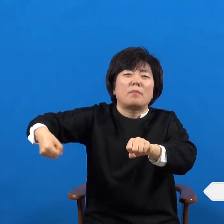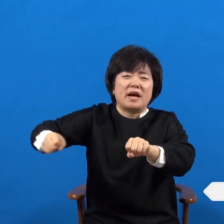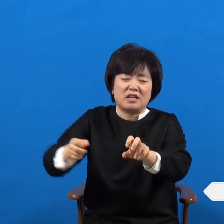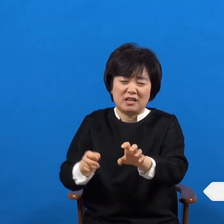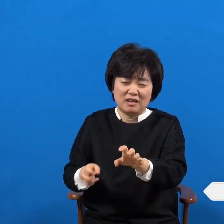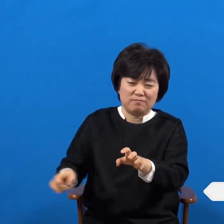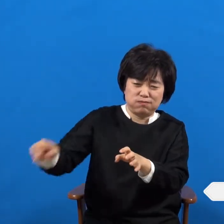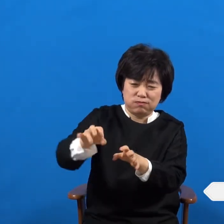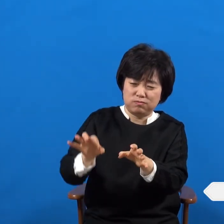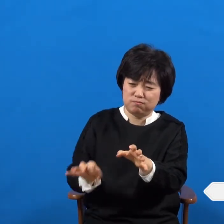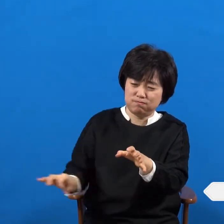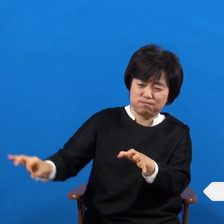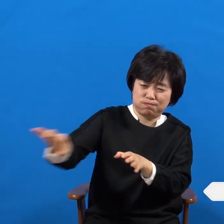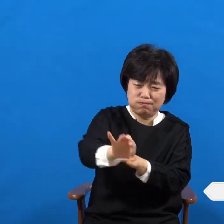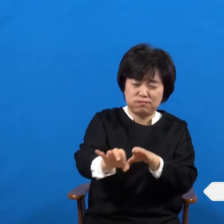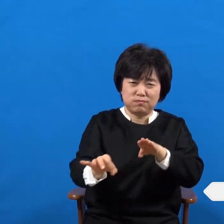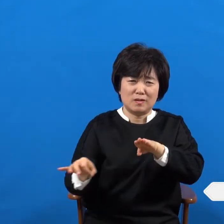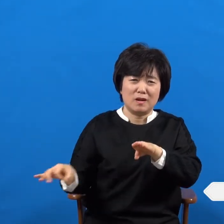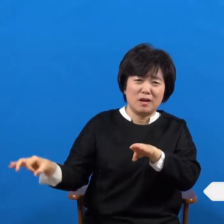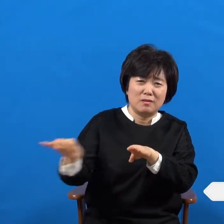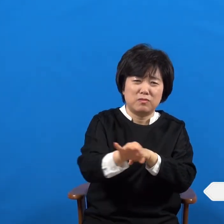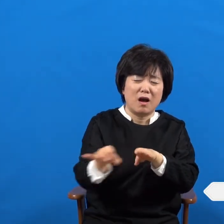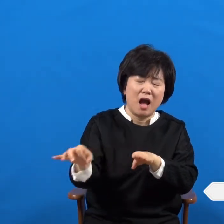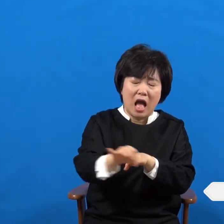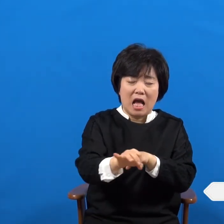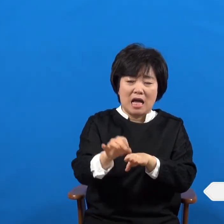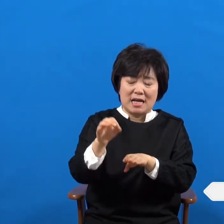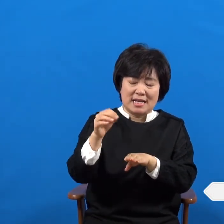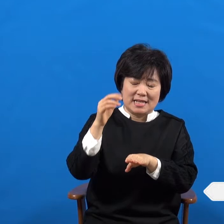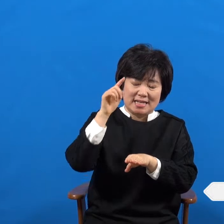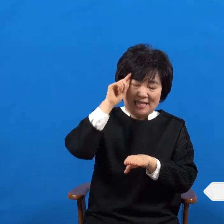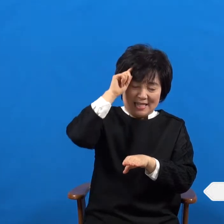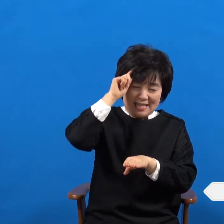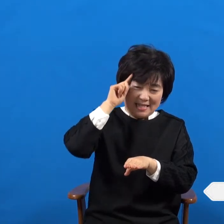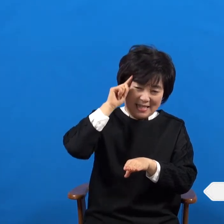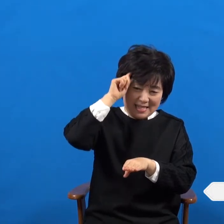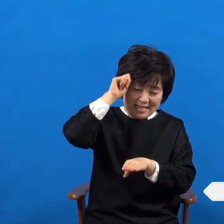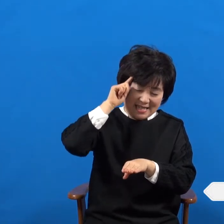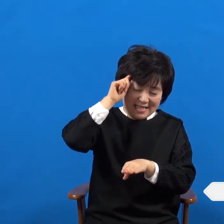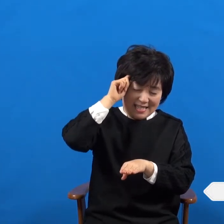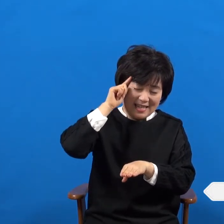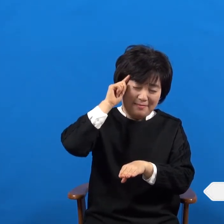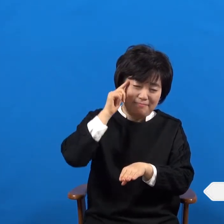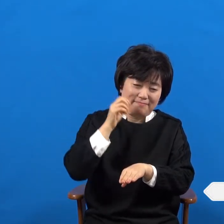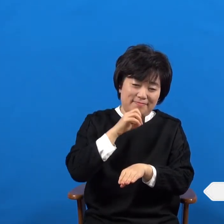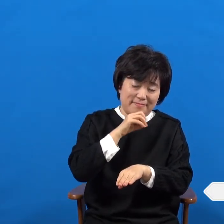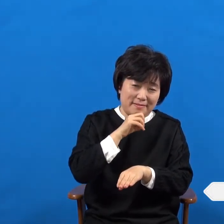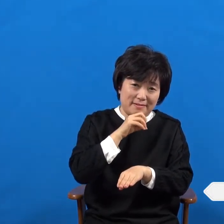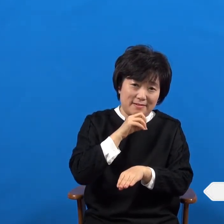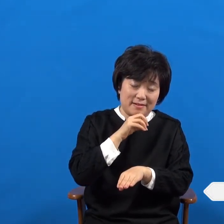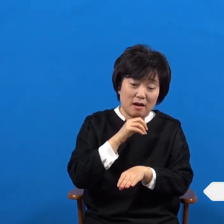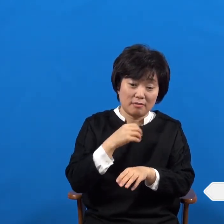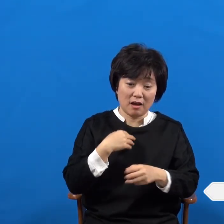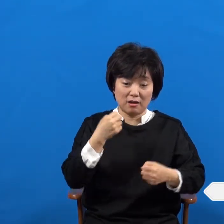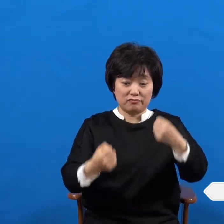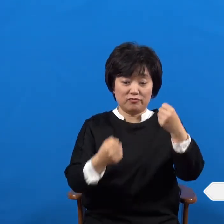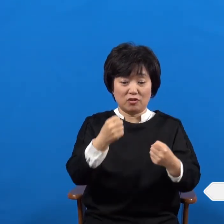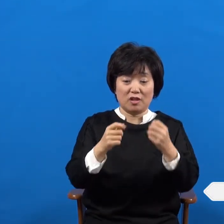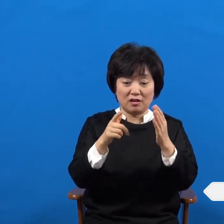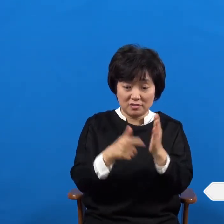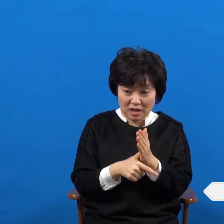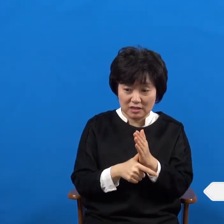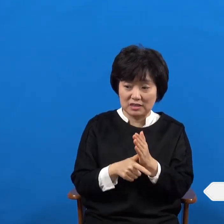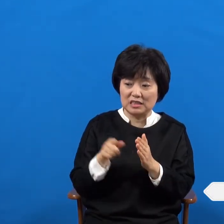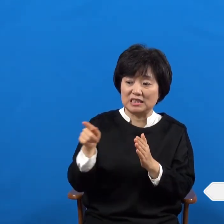위험하더라고요. 운전하면서 불편해서 짜증을 내다가도 이런 생각해 봅니다. 운전할 때는 그